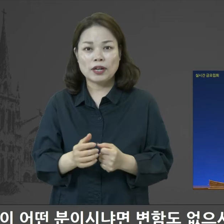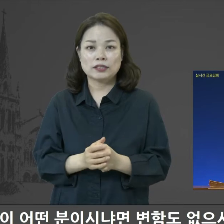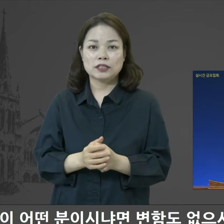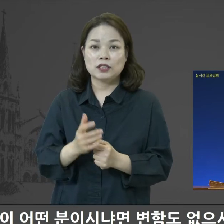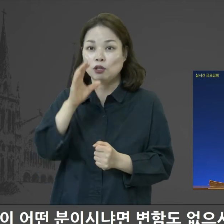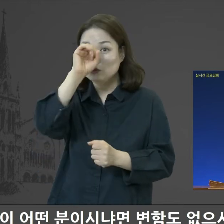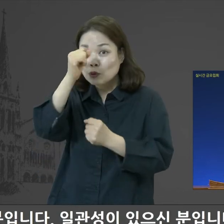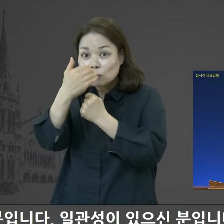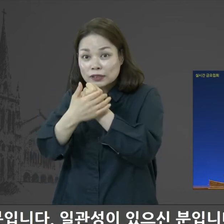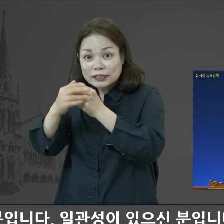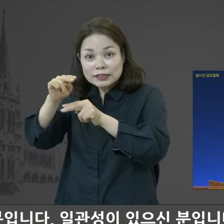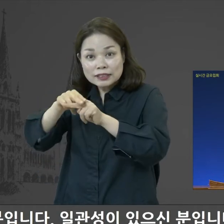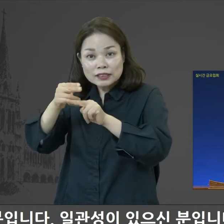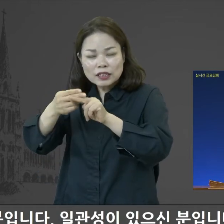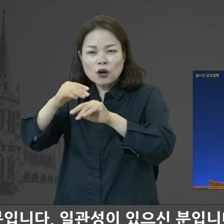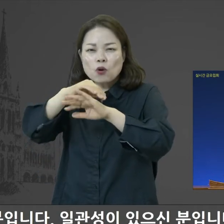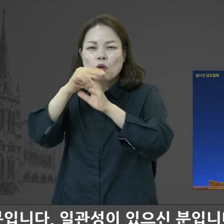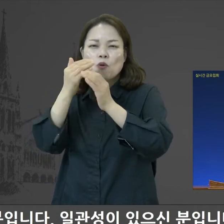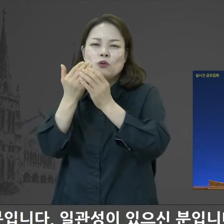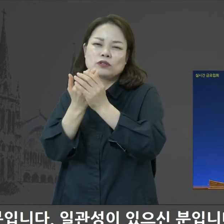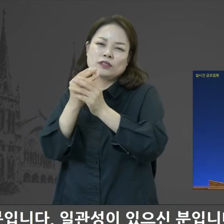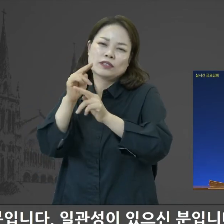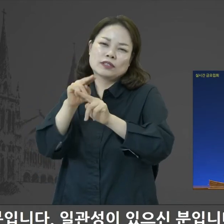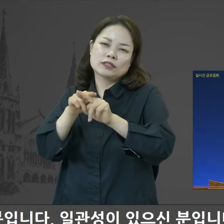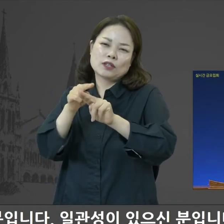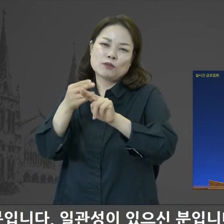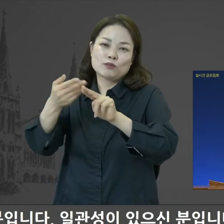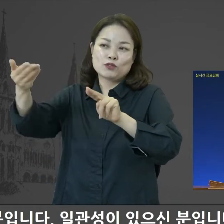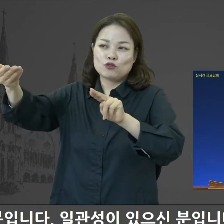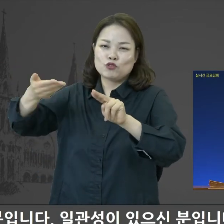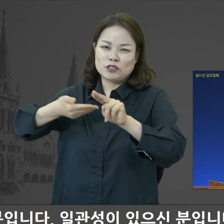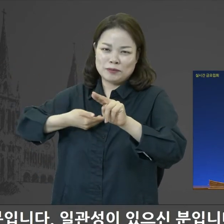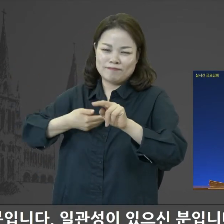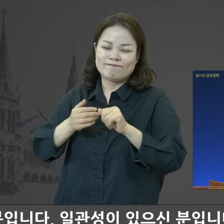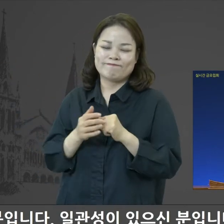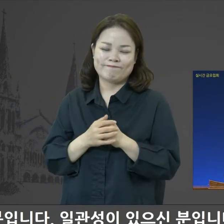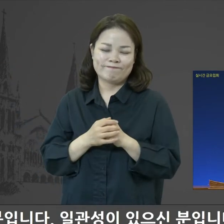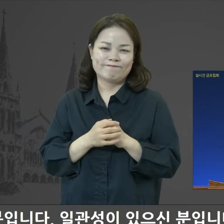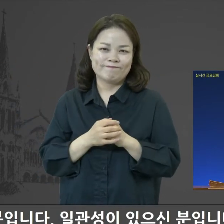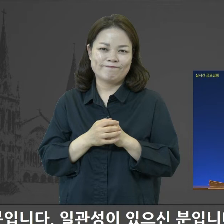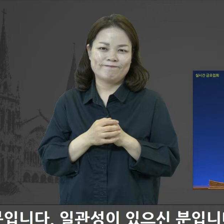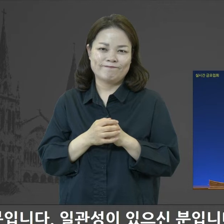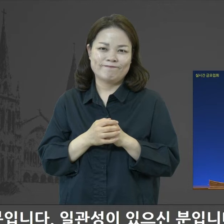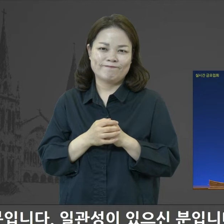좋은 은사와 온전한 선물을 주시는 분이라고 얘기합니다.